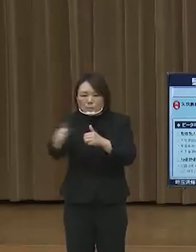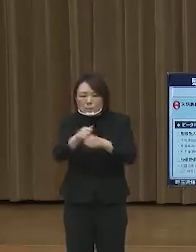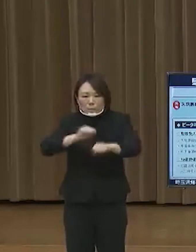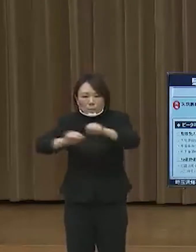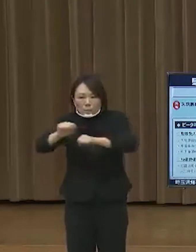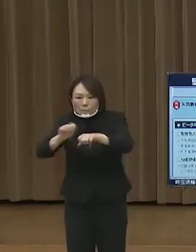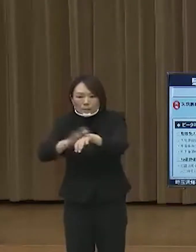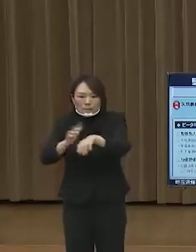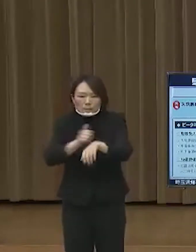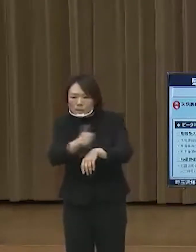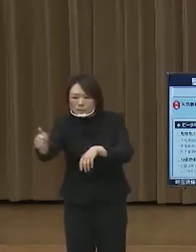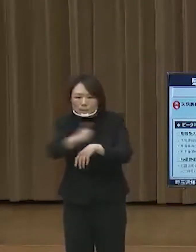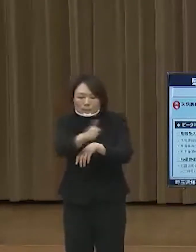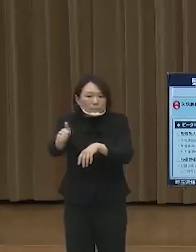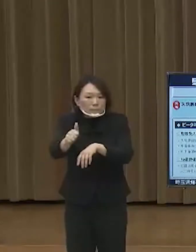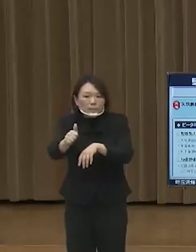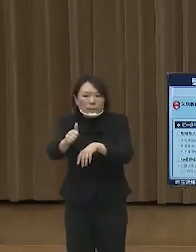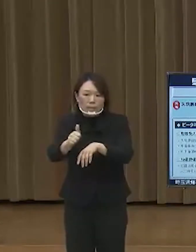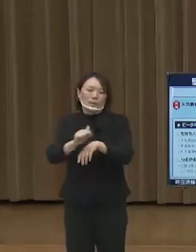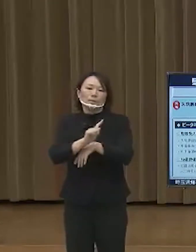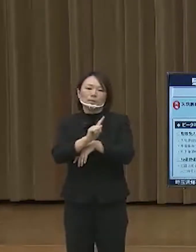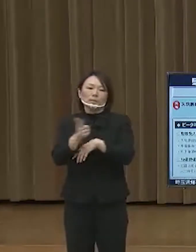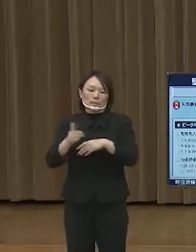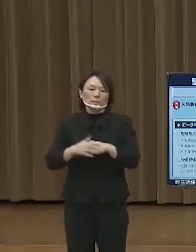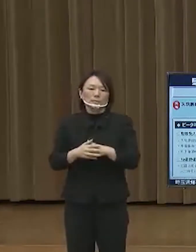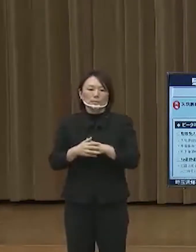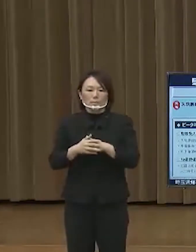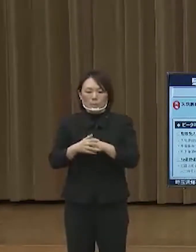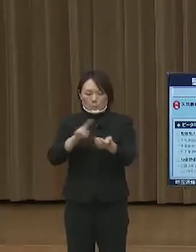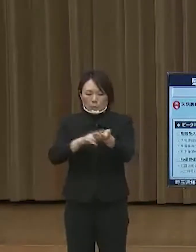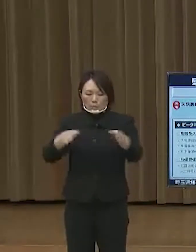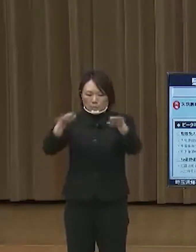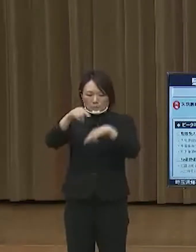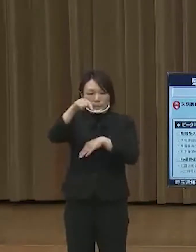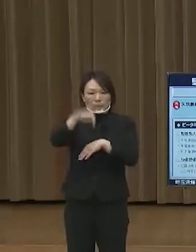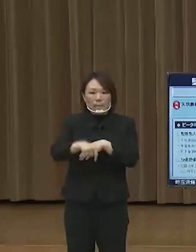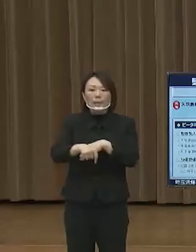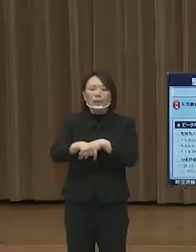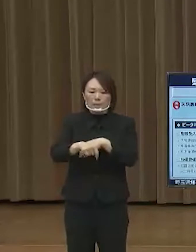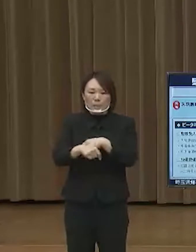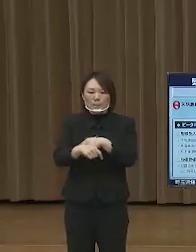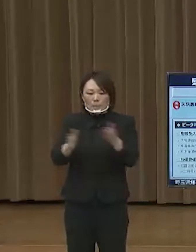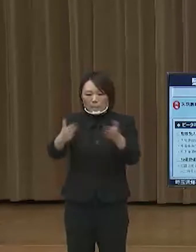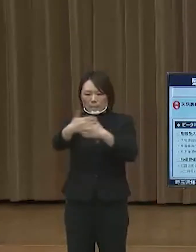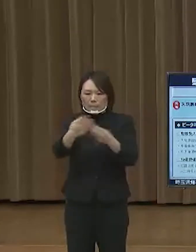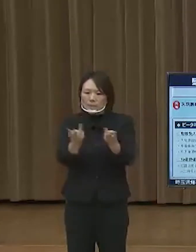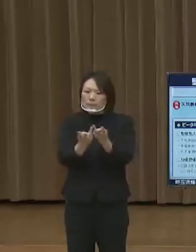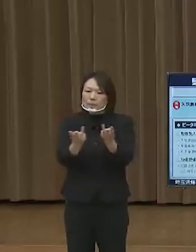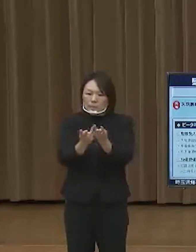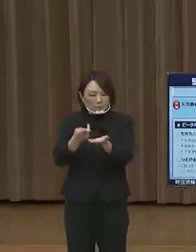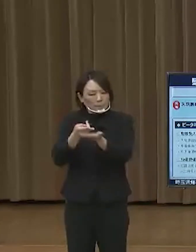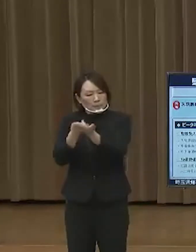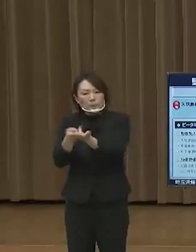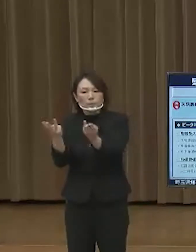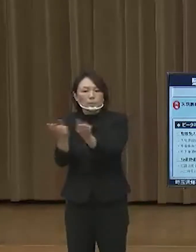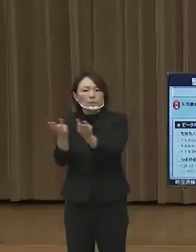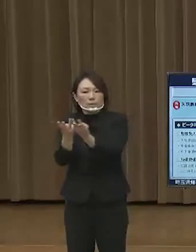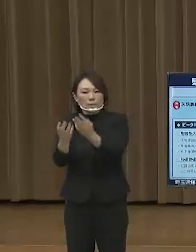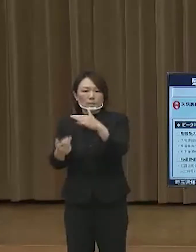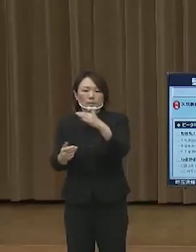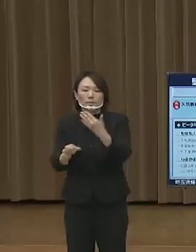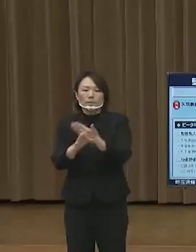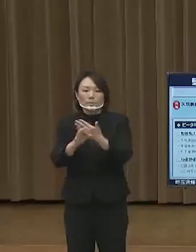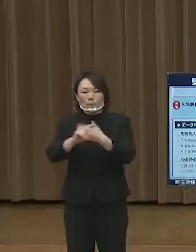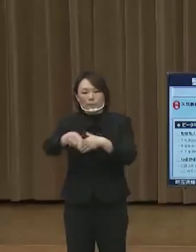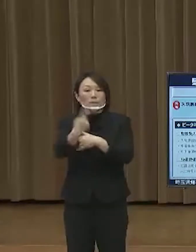等によって病院によっては例えば一つの病棟の中の部屋数があるいはベッド数が100あるとしても